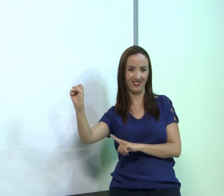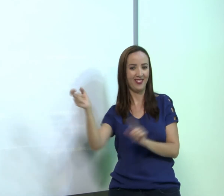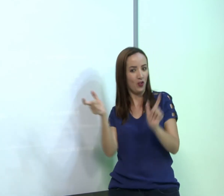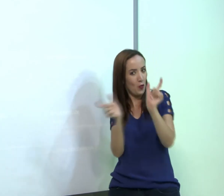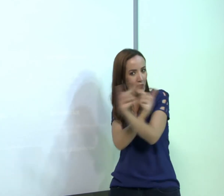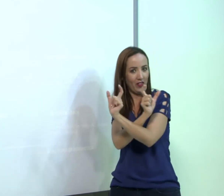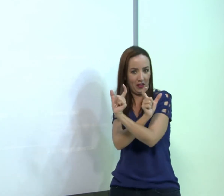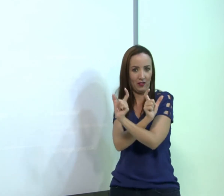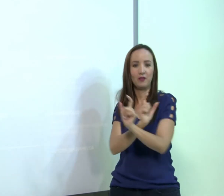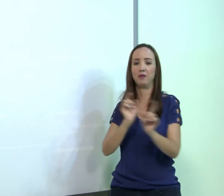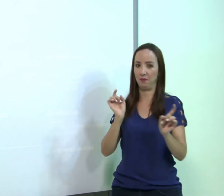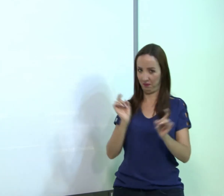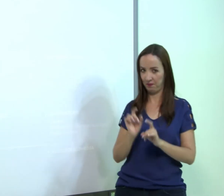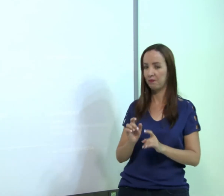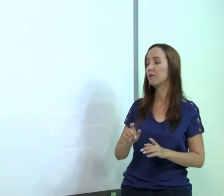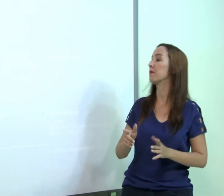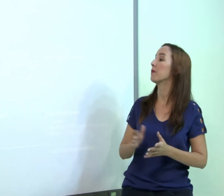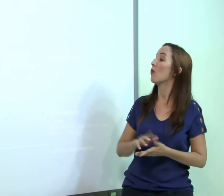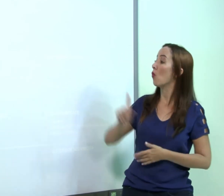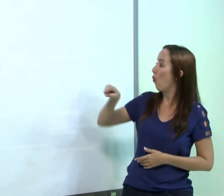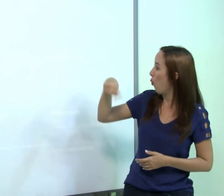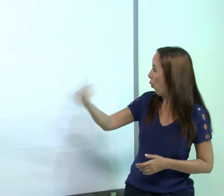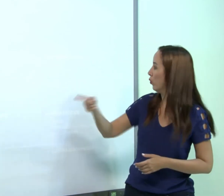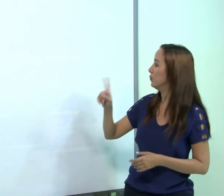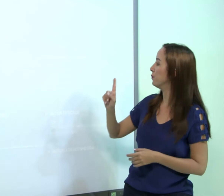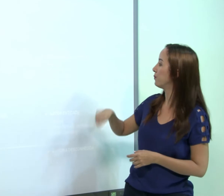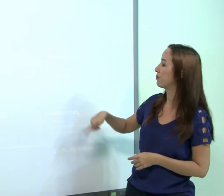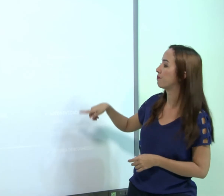Marisa Dias. Seria assim.